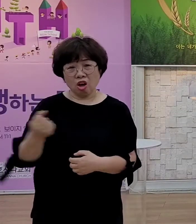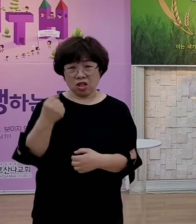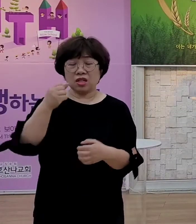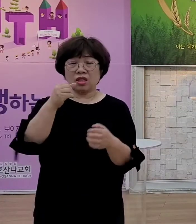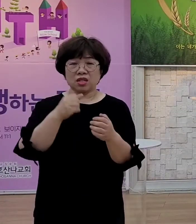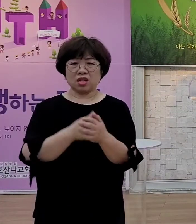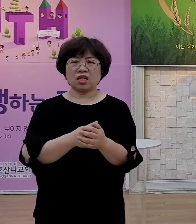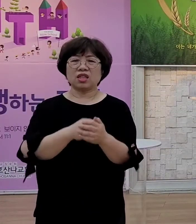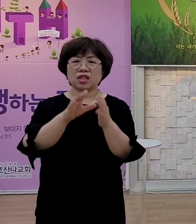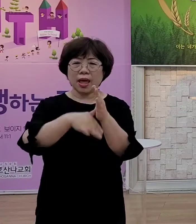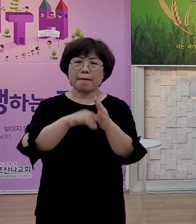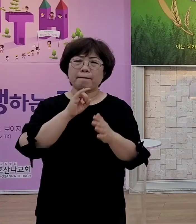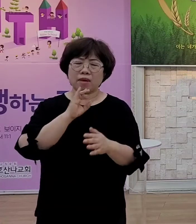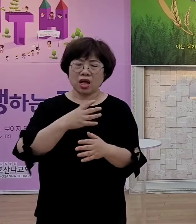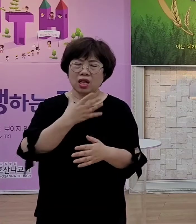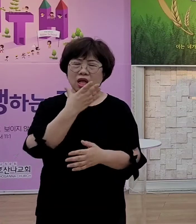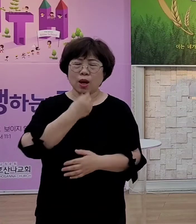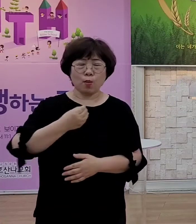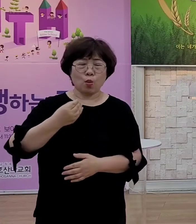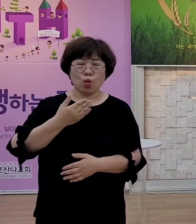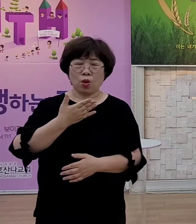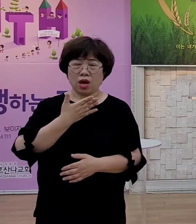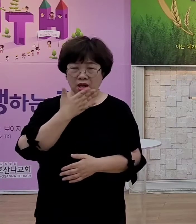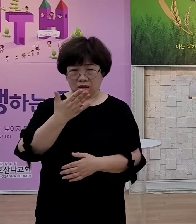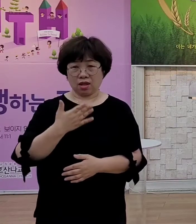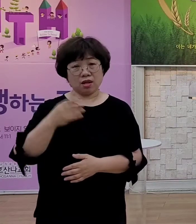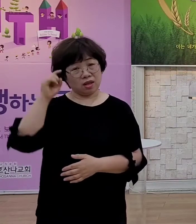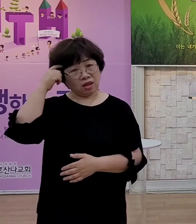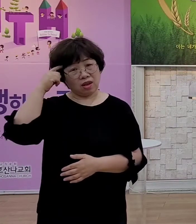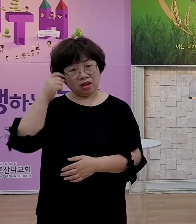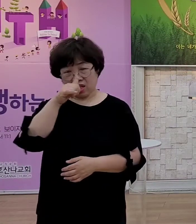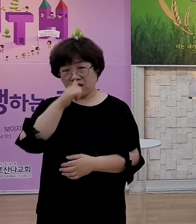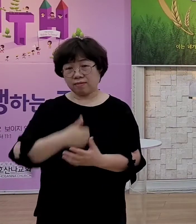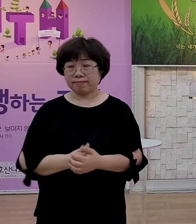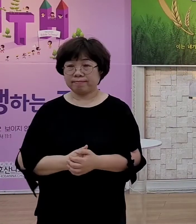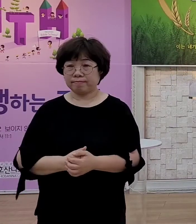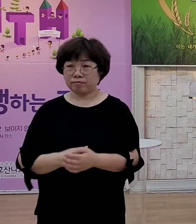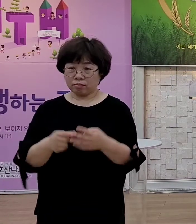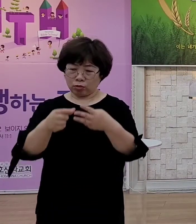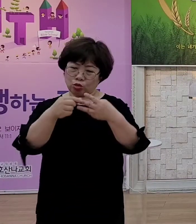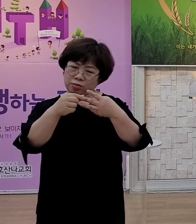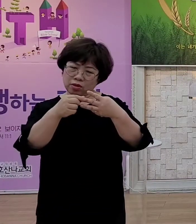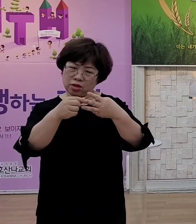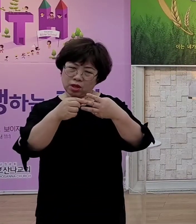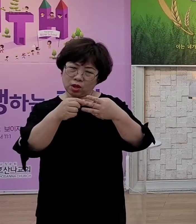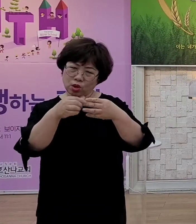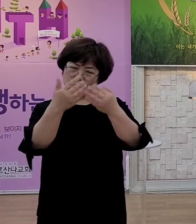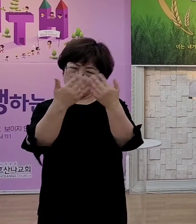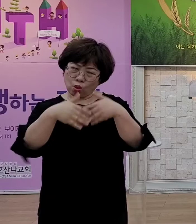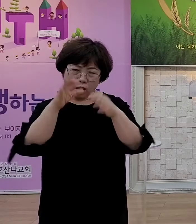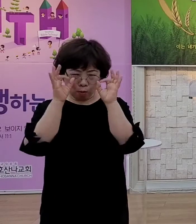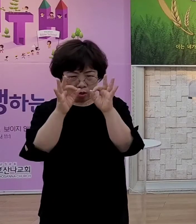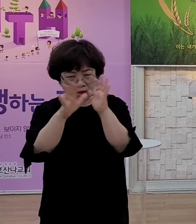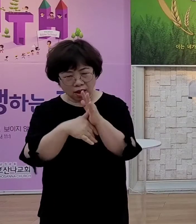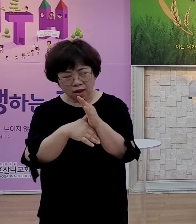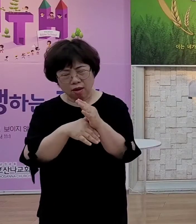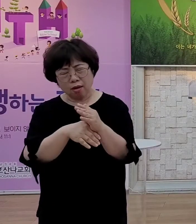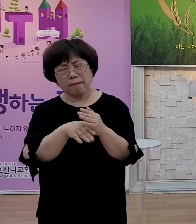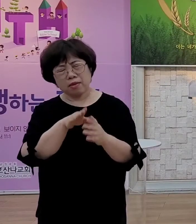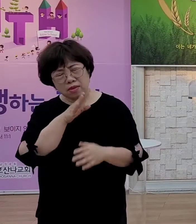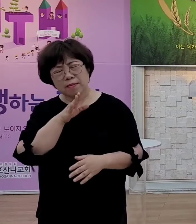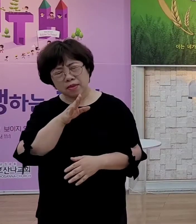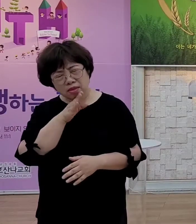얻어야만 행복해질 수 있다. 저는 이 두 번째 요소를 보면서 참 그렇다라는